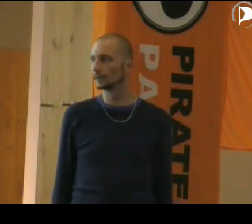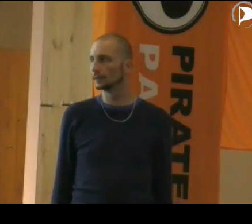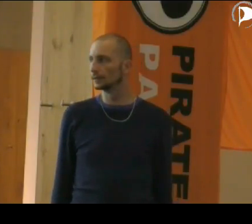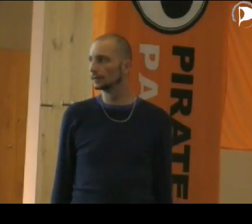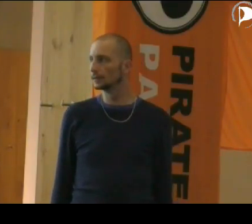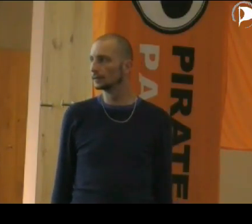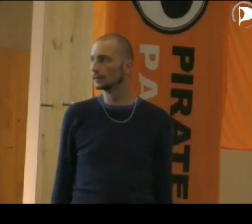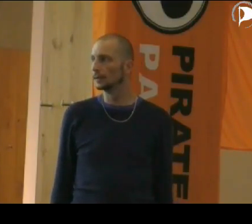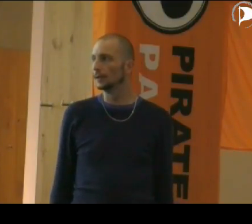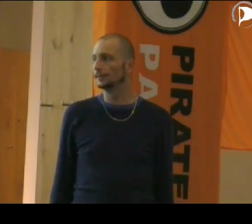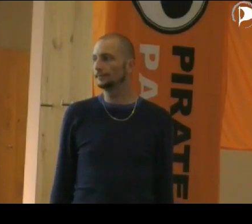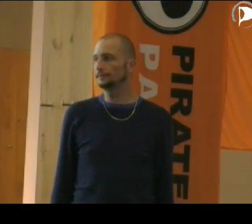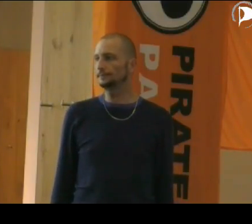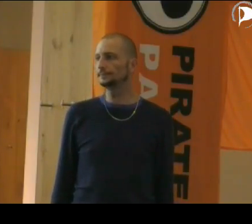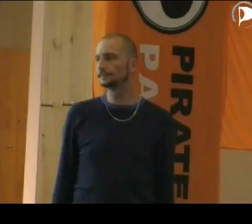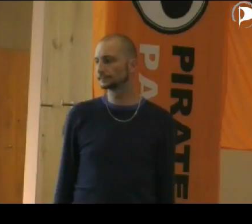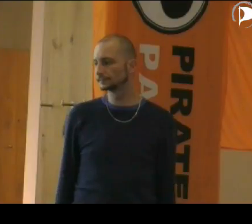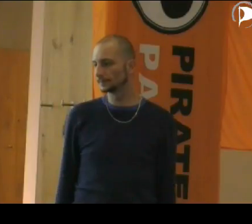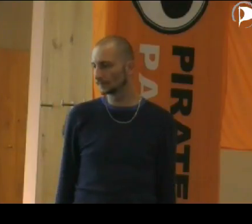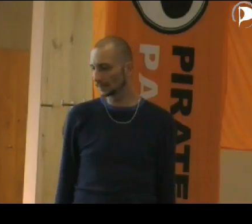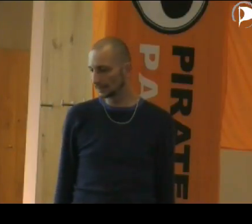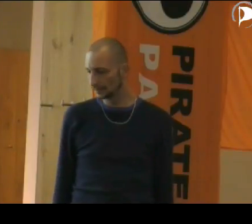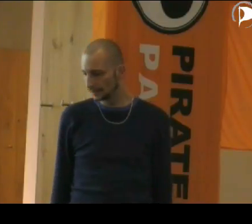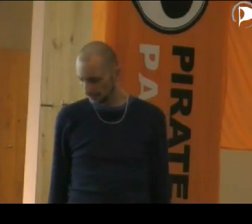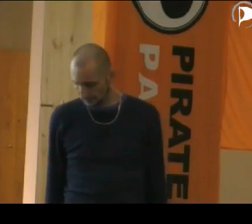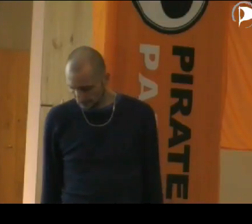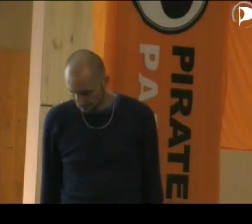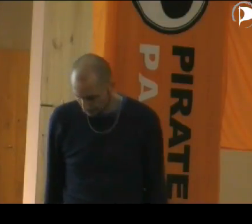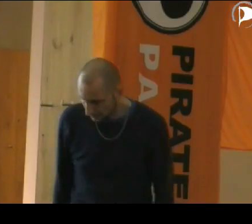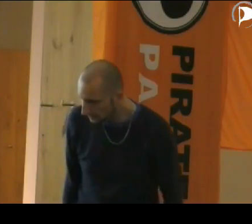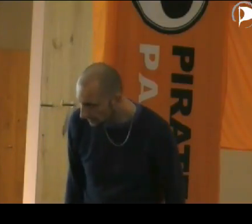noch mal schießen hier kann weitermachen